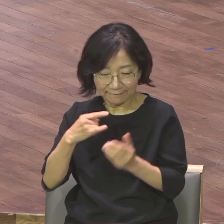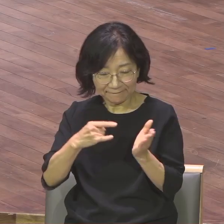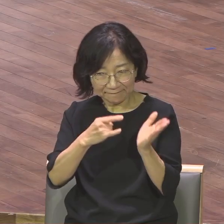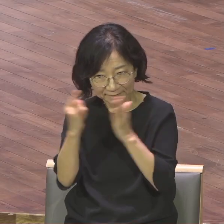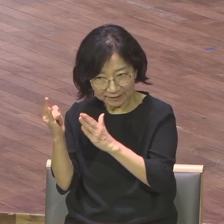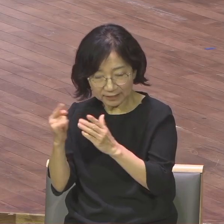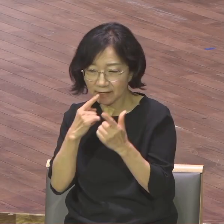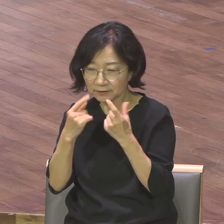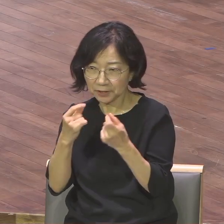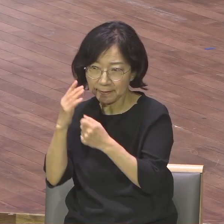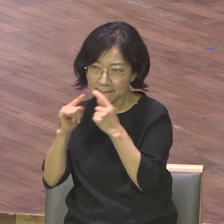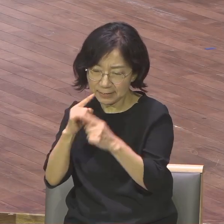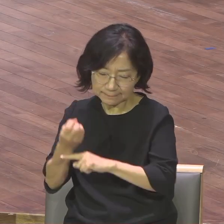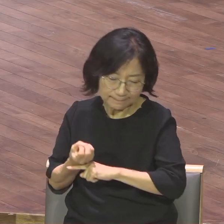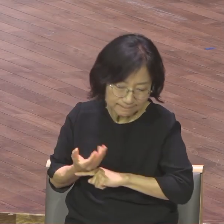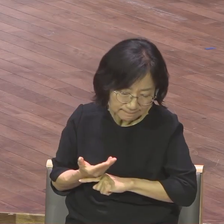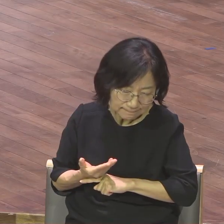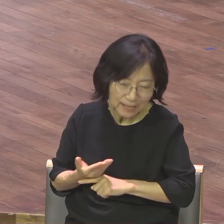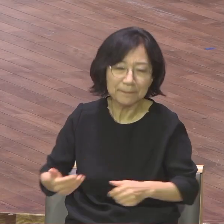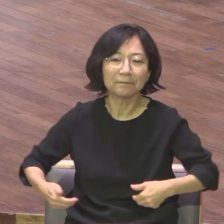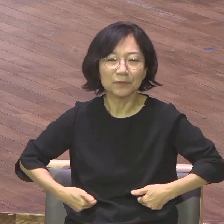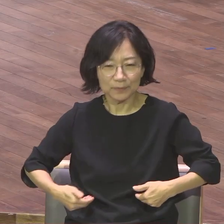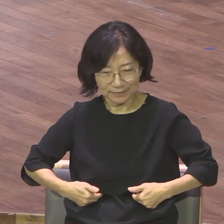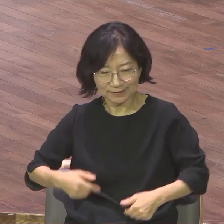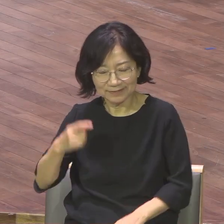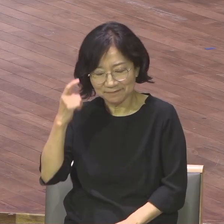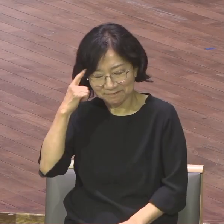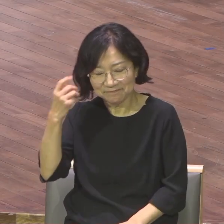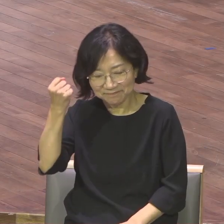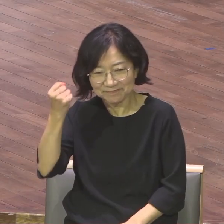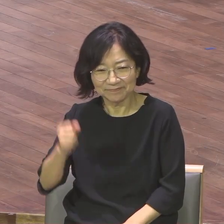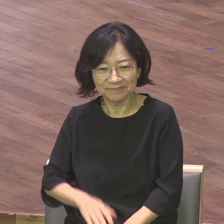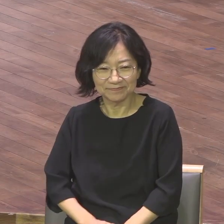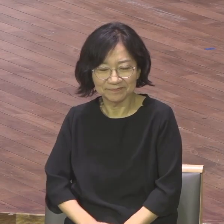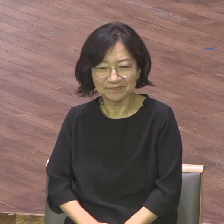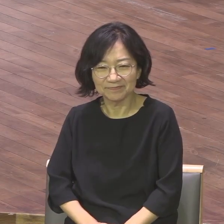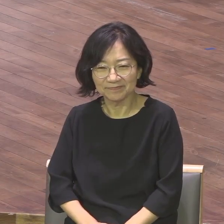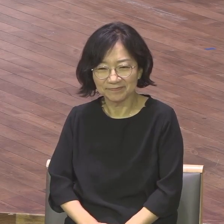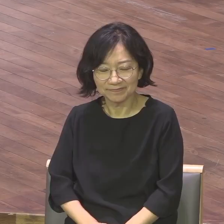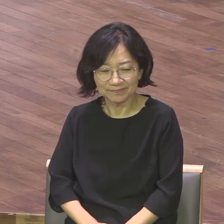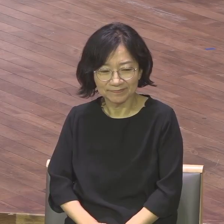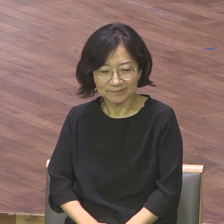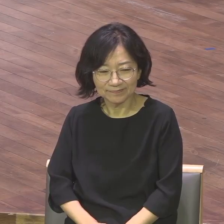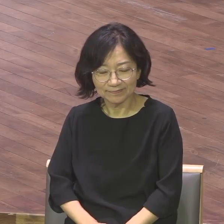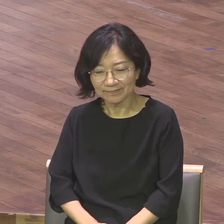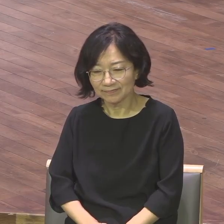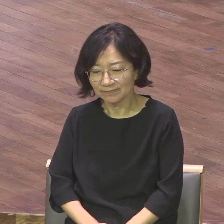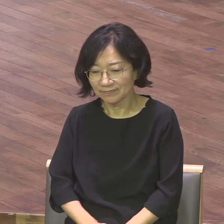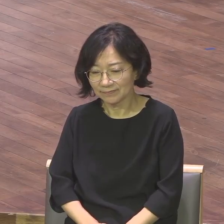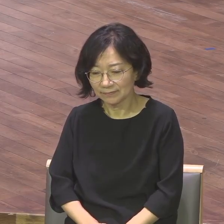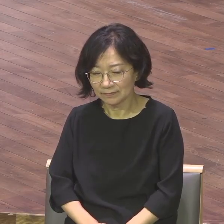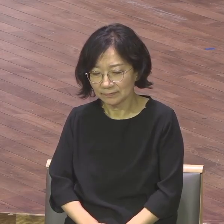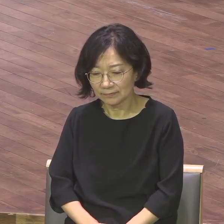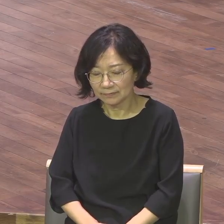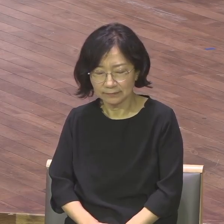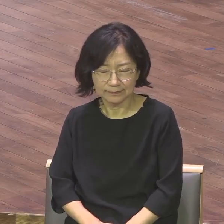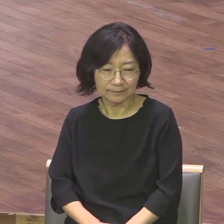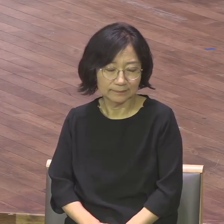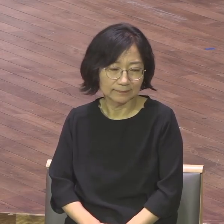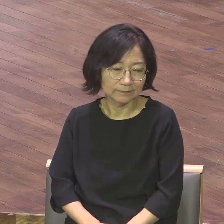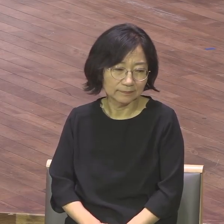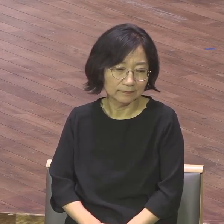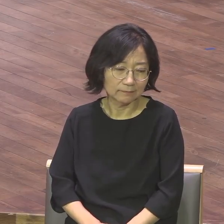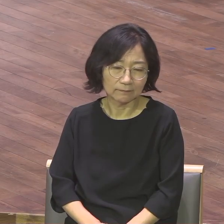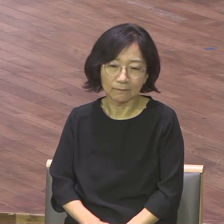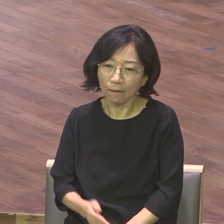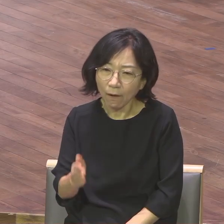아멘. 이 저주의 꼬리를 끊어주는 것이 중요한데 이걸 흥미